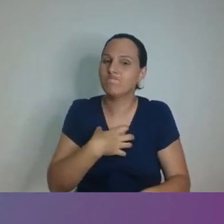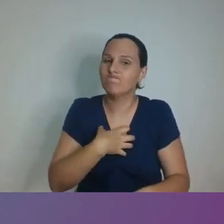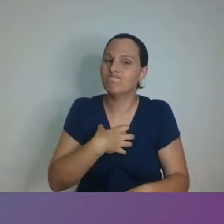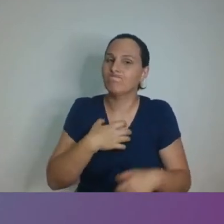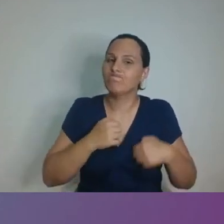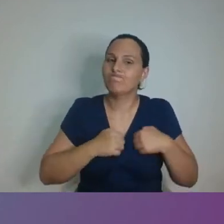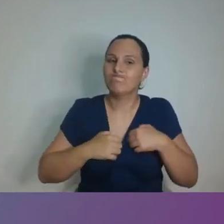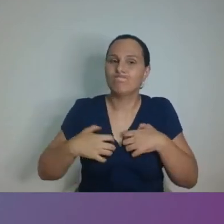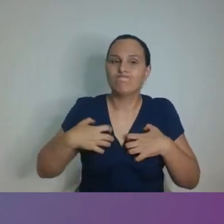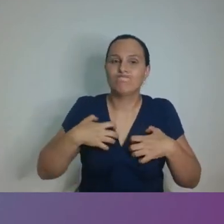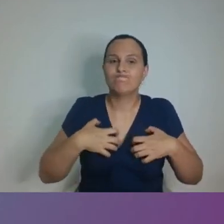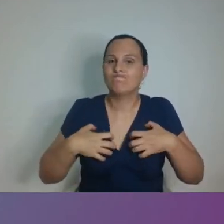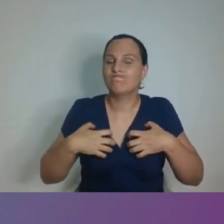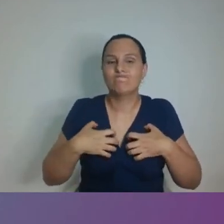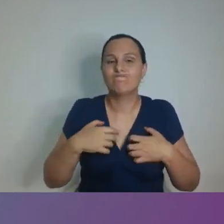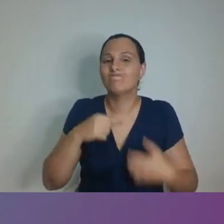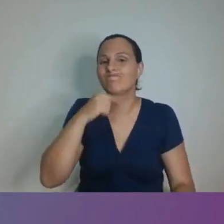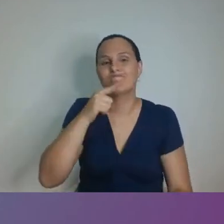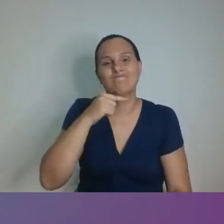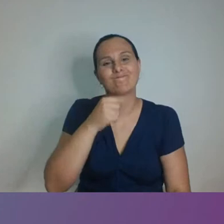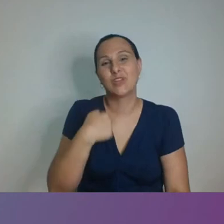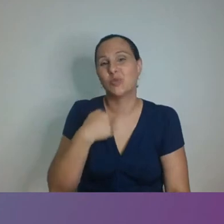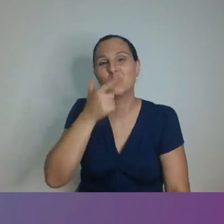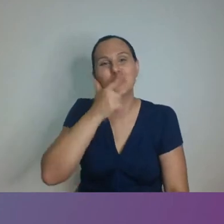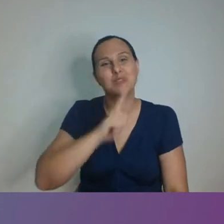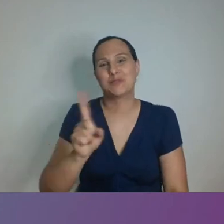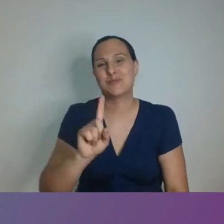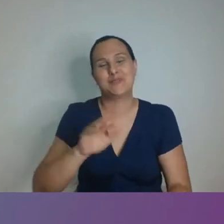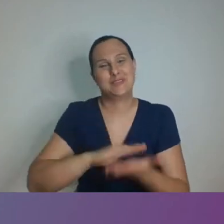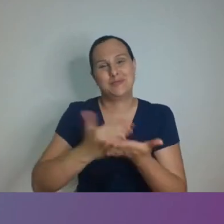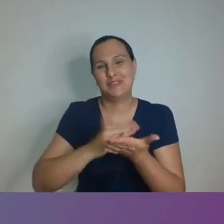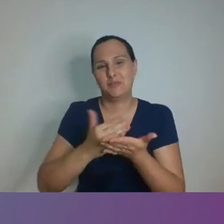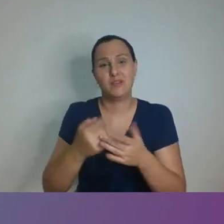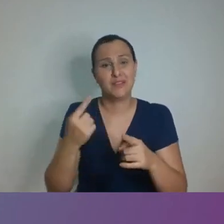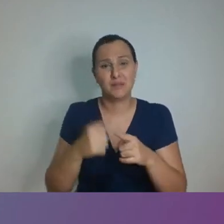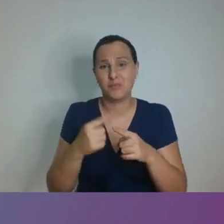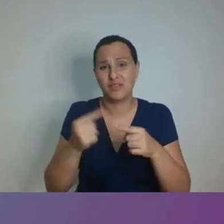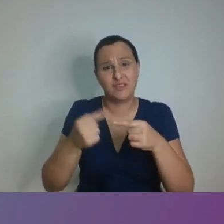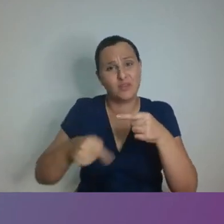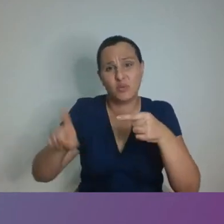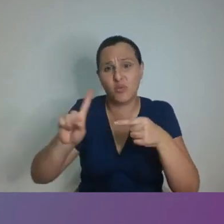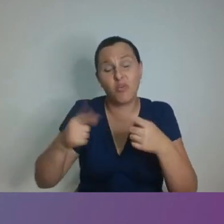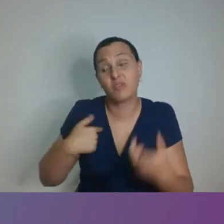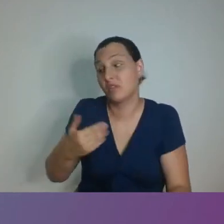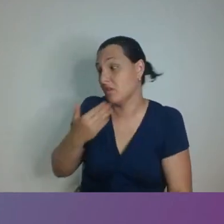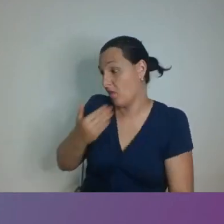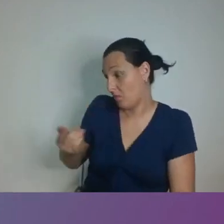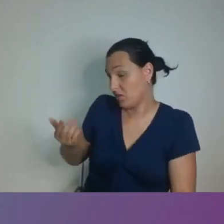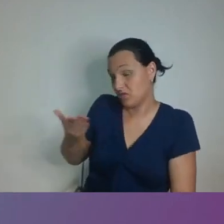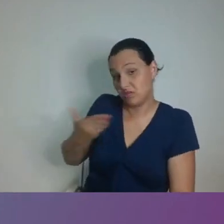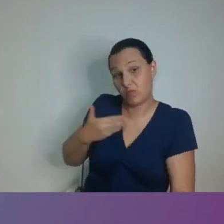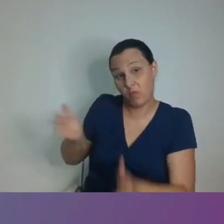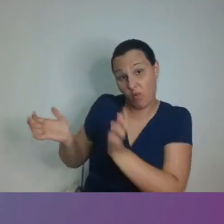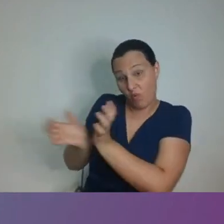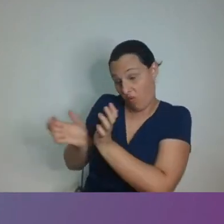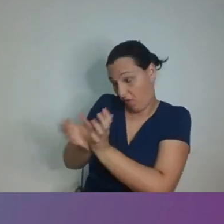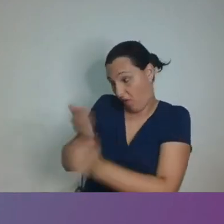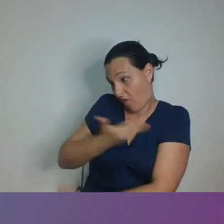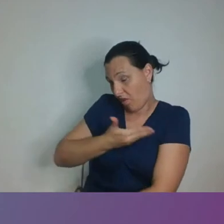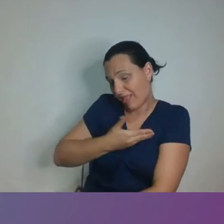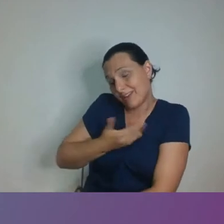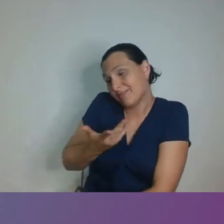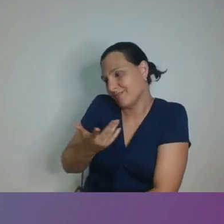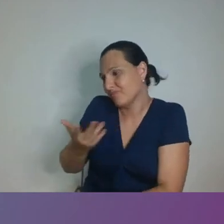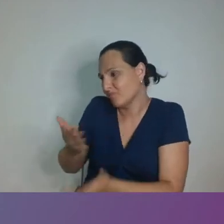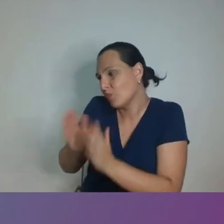não consigo interpretar isso, porque eu não concordo. Então, meu colega, por favor, me substitua, porque eu não dou conta.